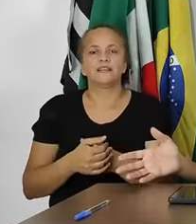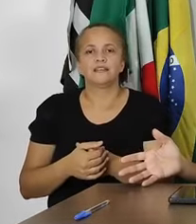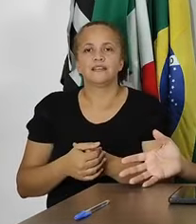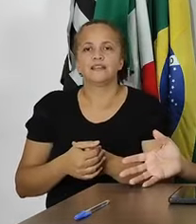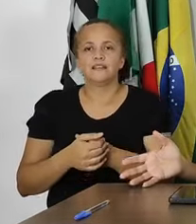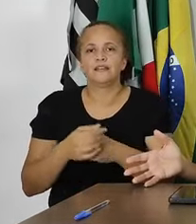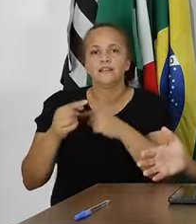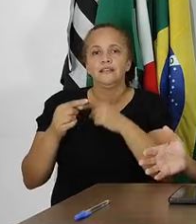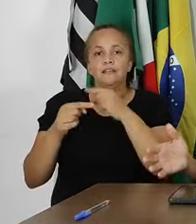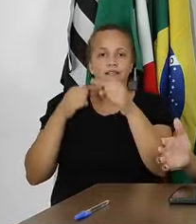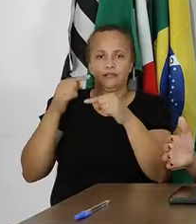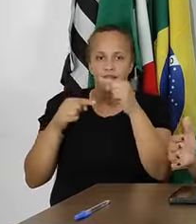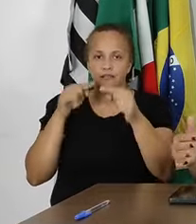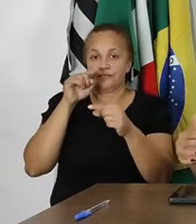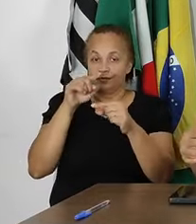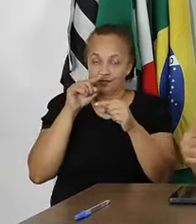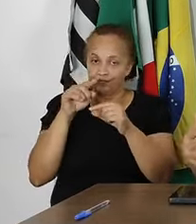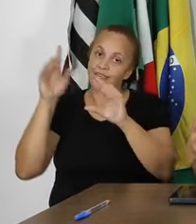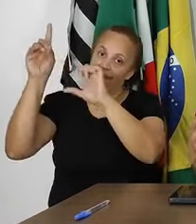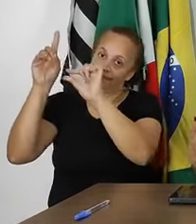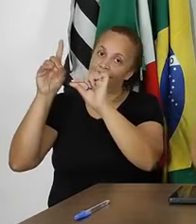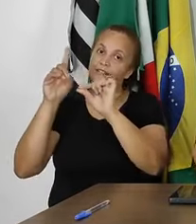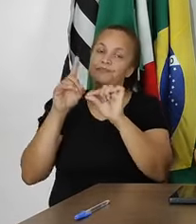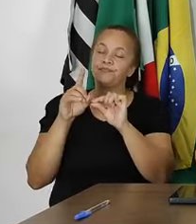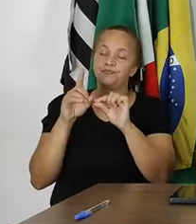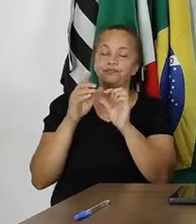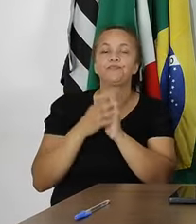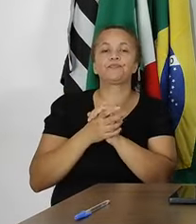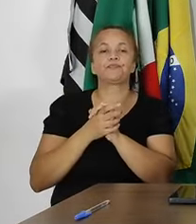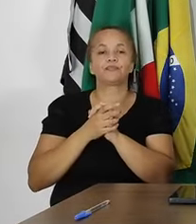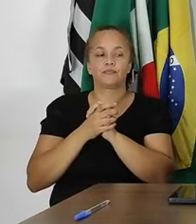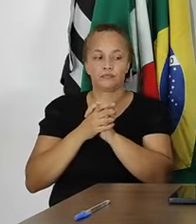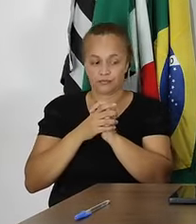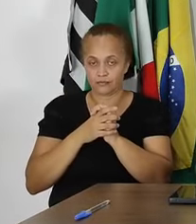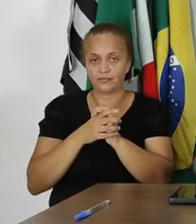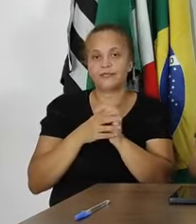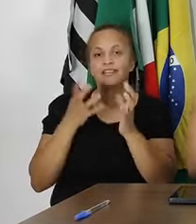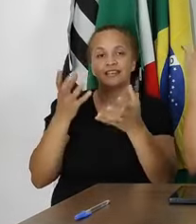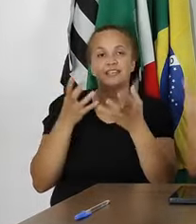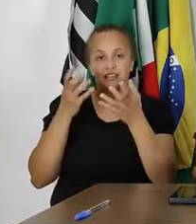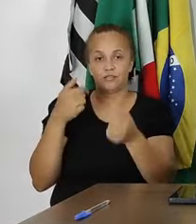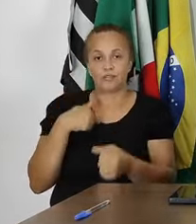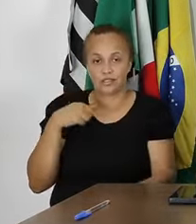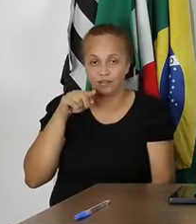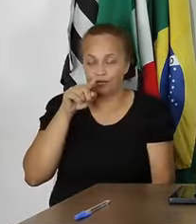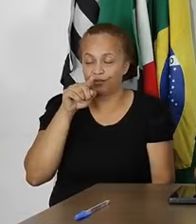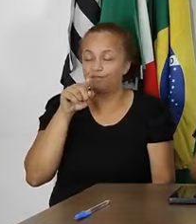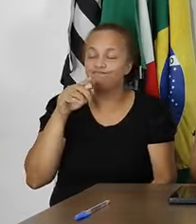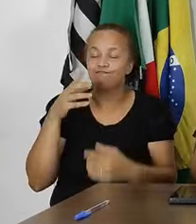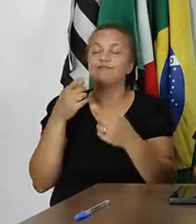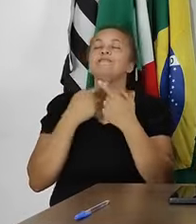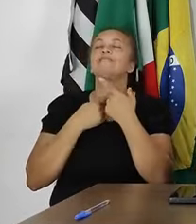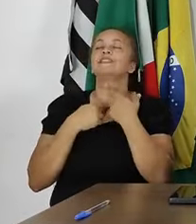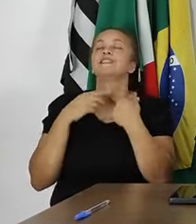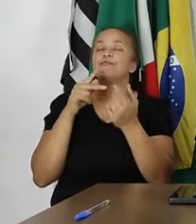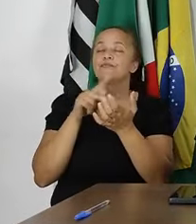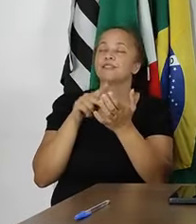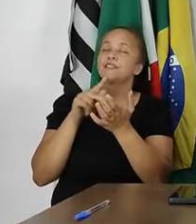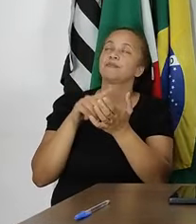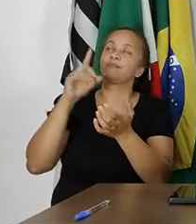milagre do novo nascimento, né? É Deus operar um milagre de fazer com que eu e você nos tornemos nova criatura, uma nova